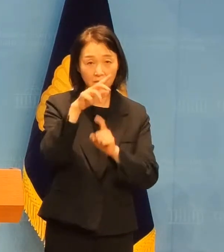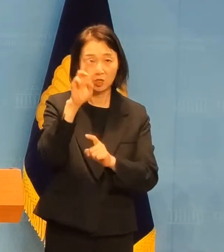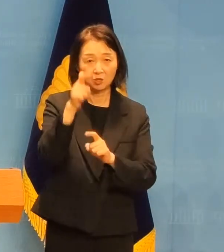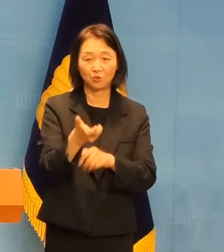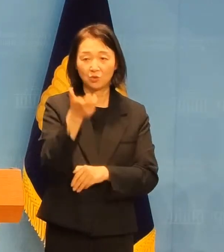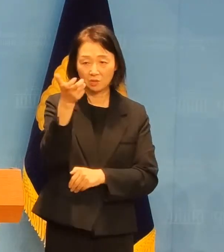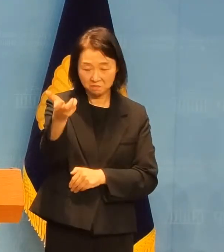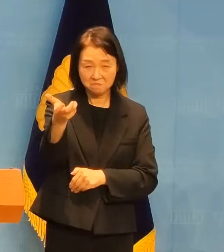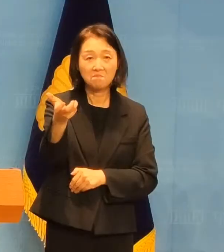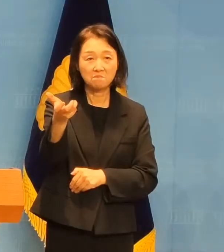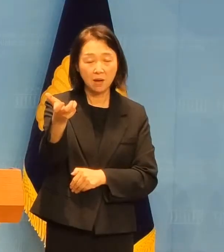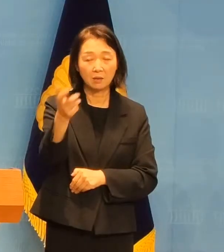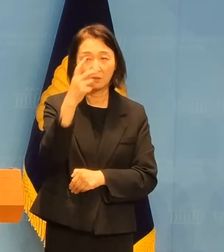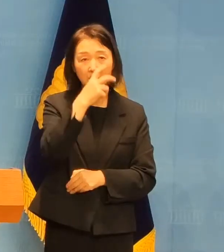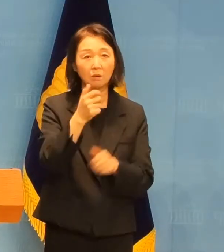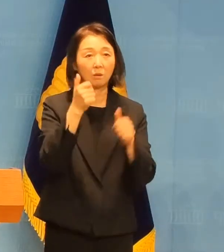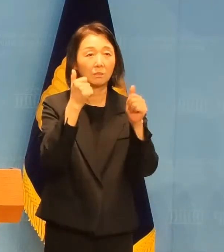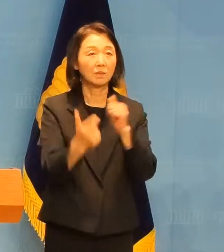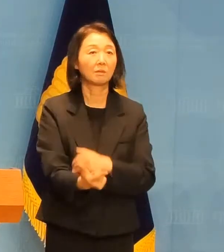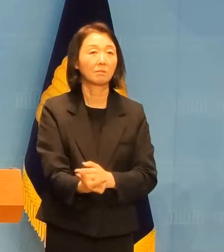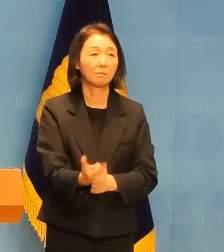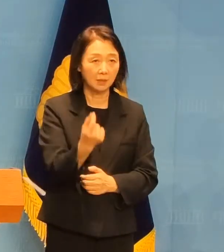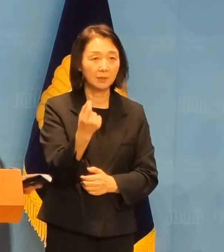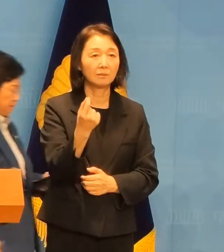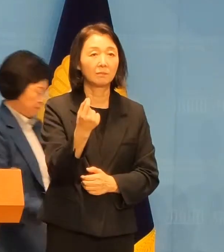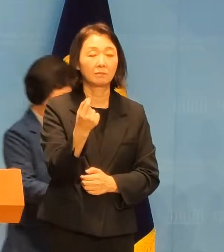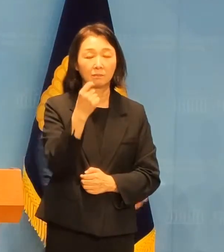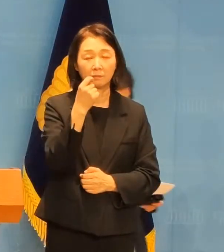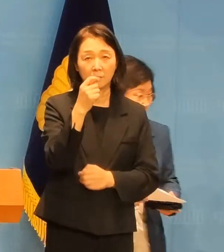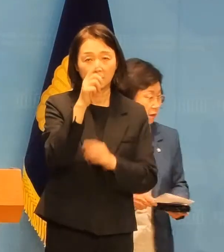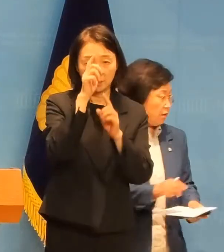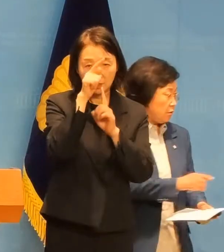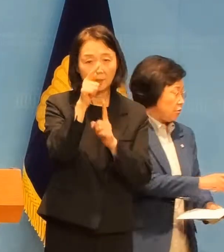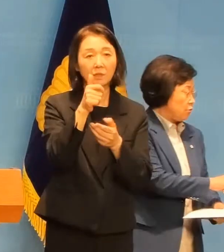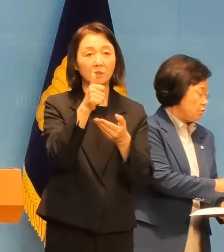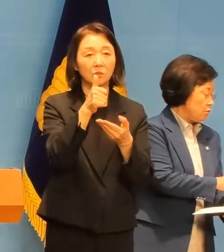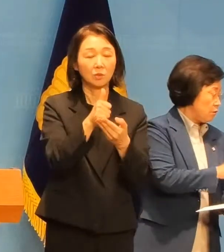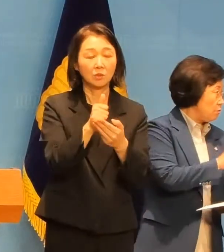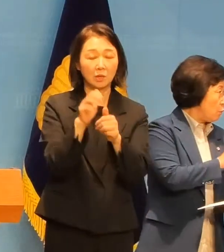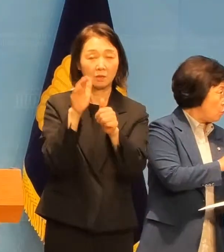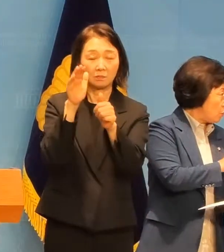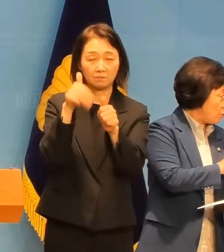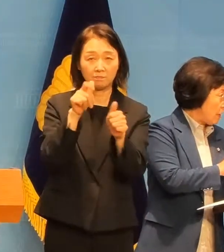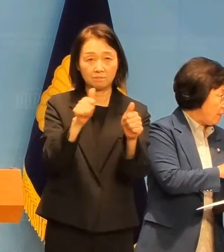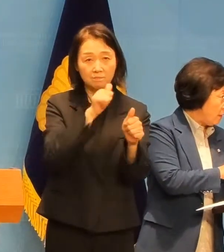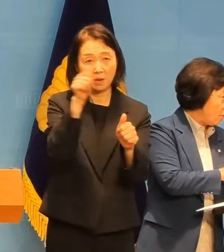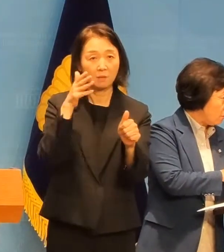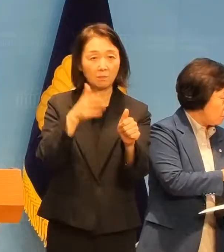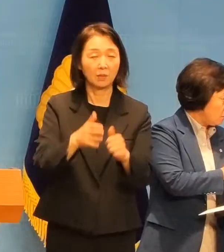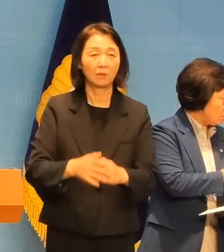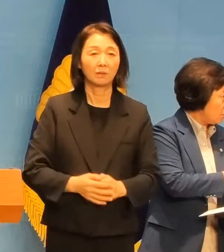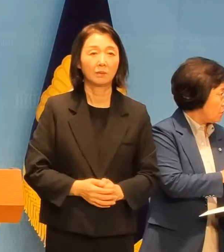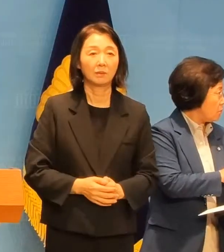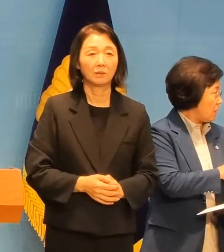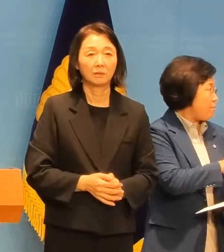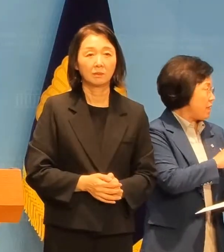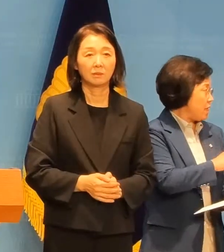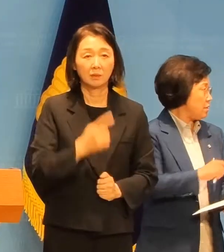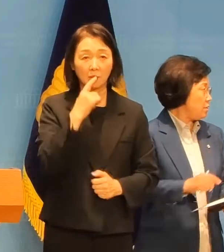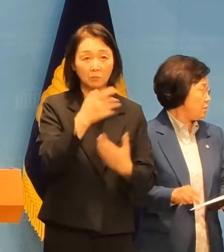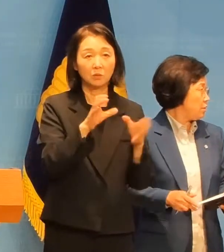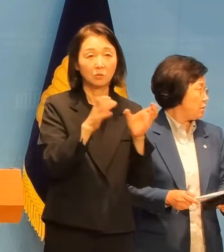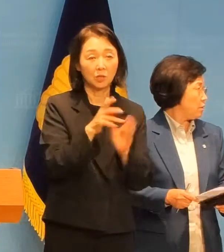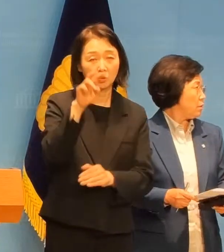넘어간 만큼 검찰은 조속히 이진숙 위원장을 기소해 줄 것을 기대합니다.